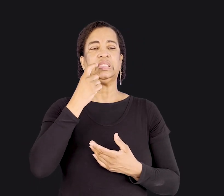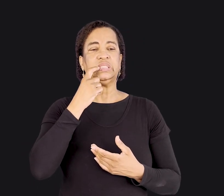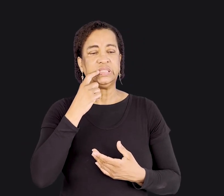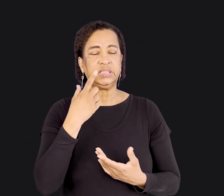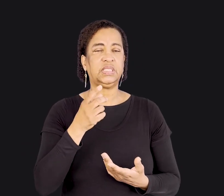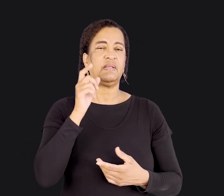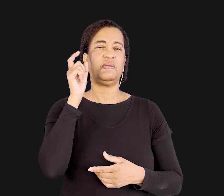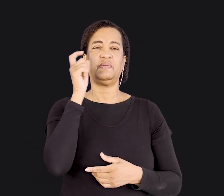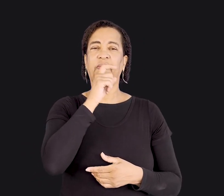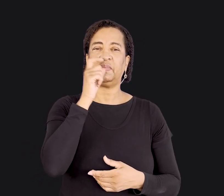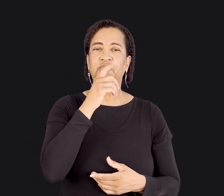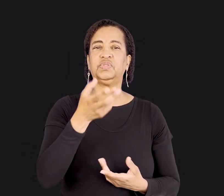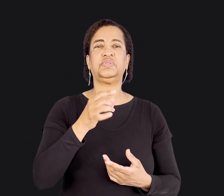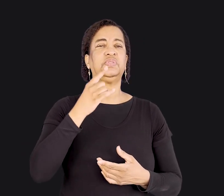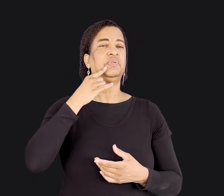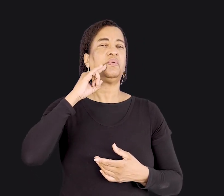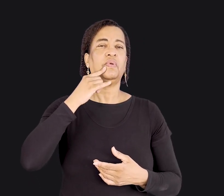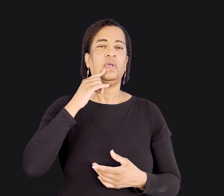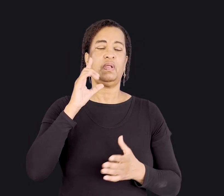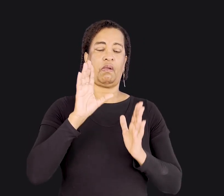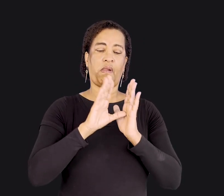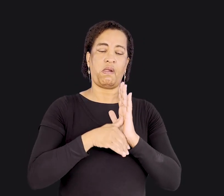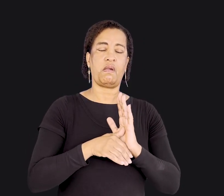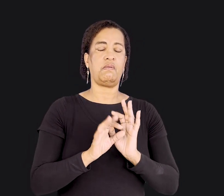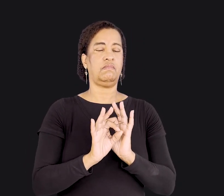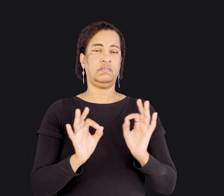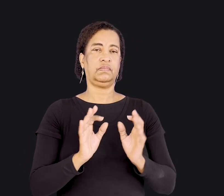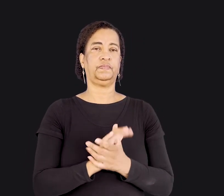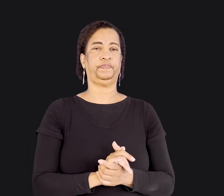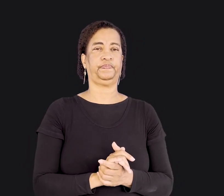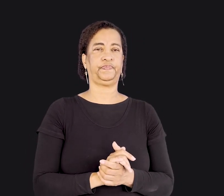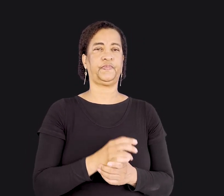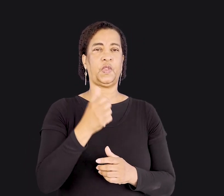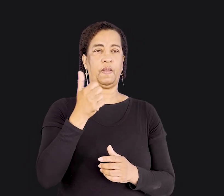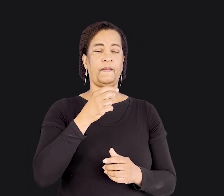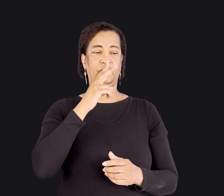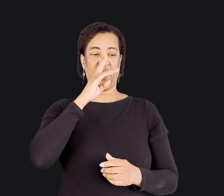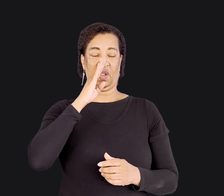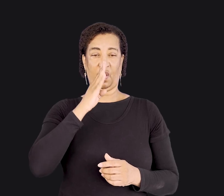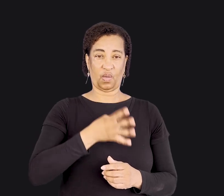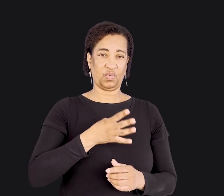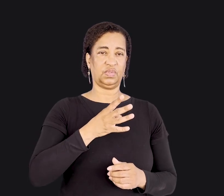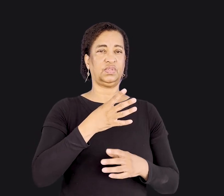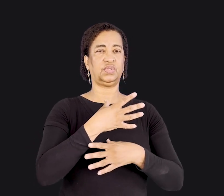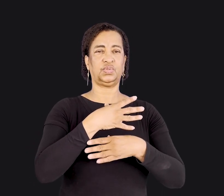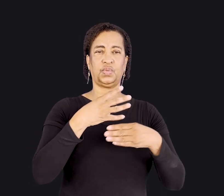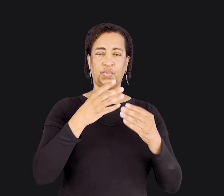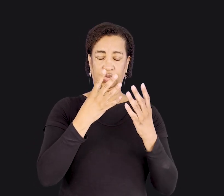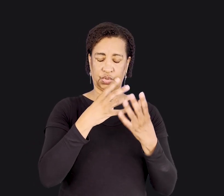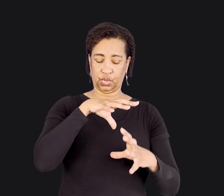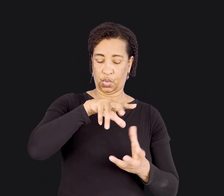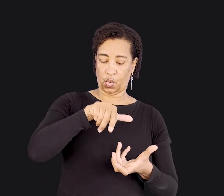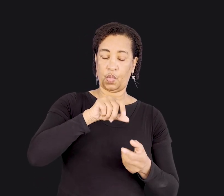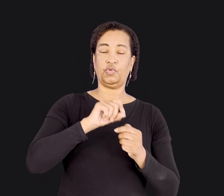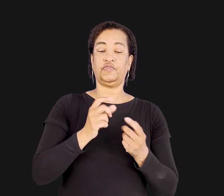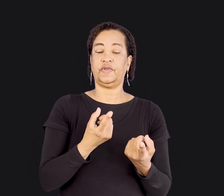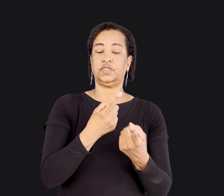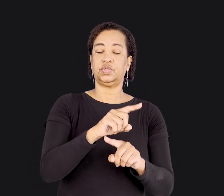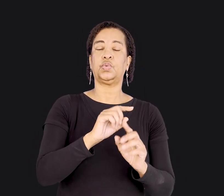idólatra, caluniador, alcoólatra ou ladrão. Nesse caso, a primeira acusação que o mundo faz contra a igreja é: são todos um